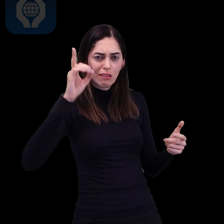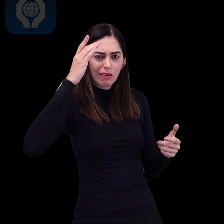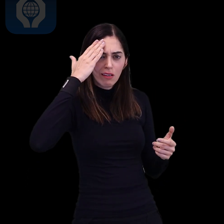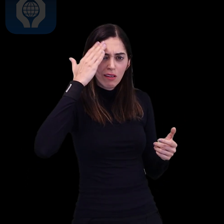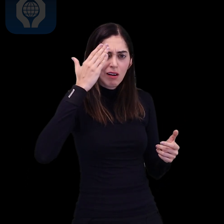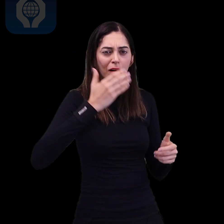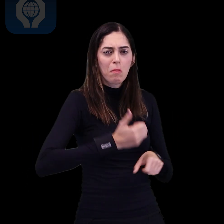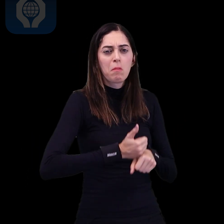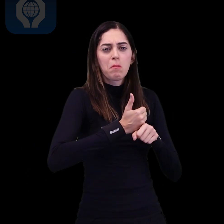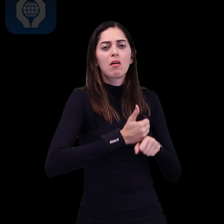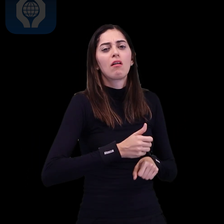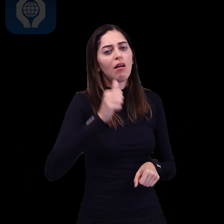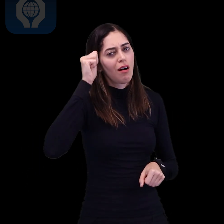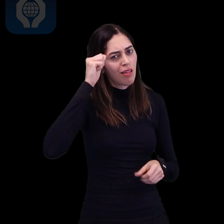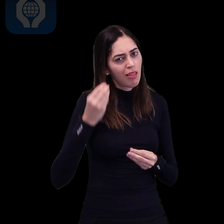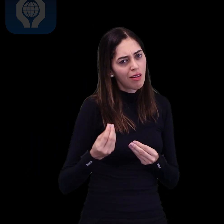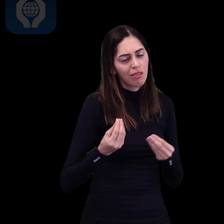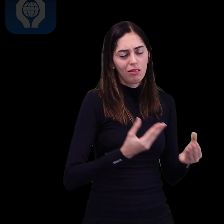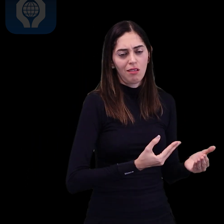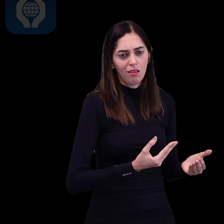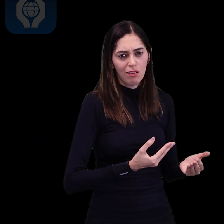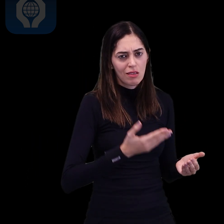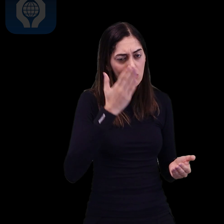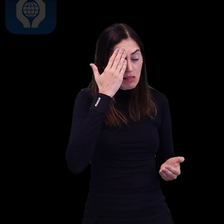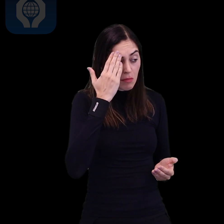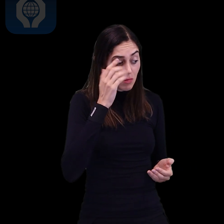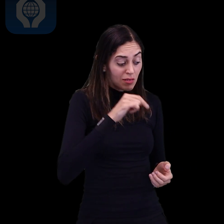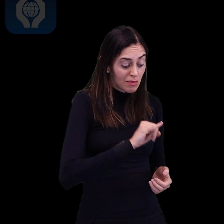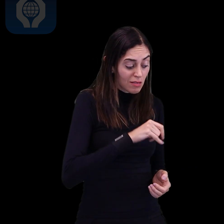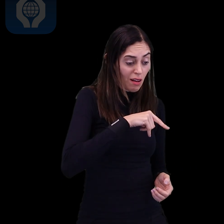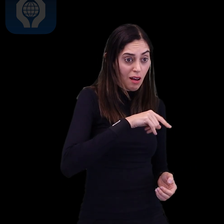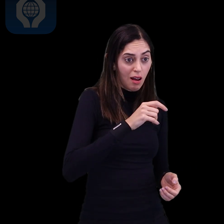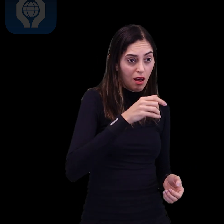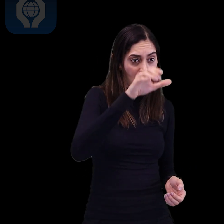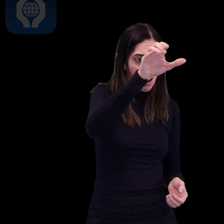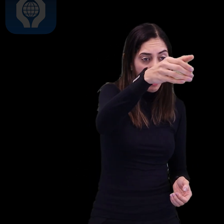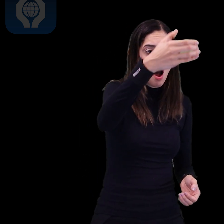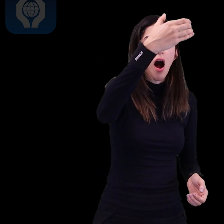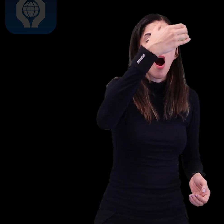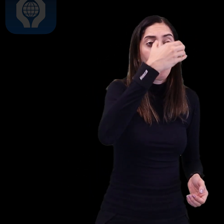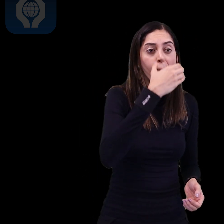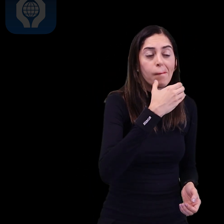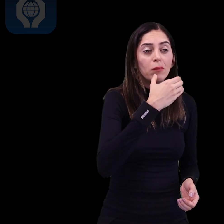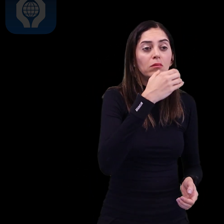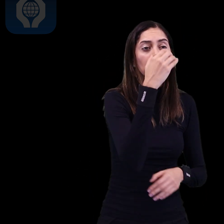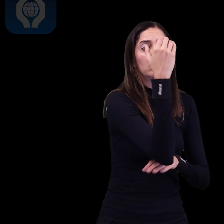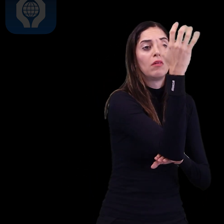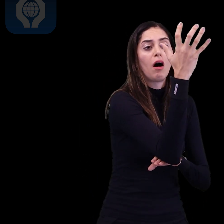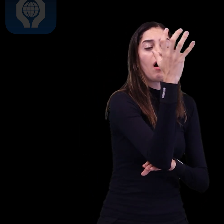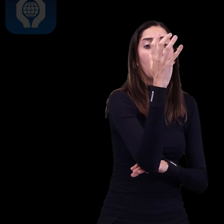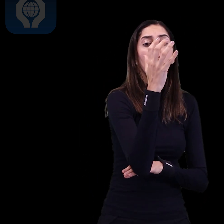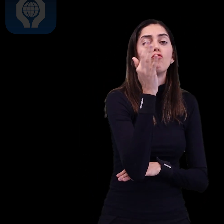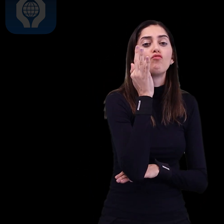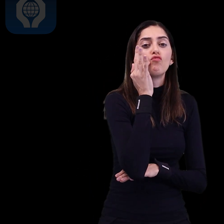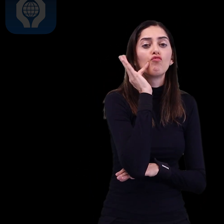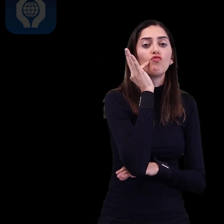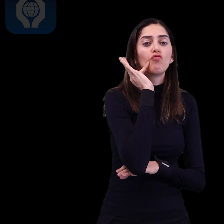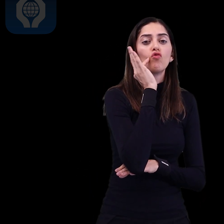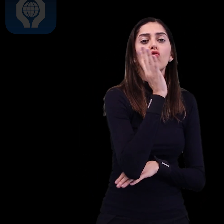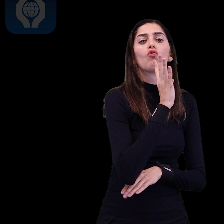Deus sabia o que era melhor para Adão. Sabia que se Adão comesse do fruto da árvore do conhecimento do bem e do mal, seria